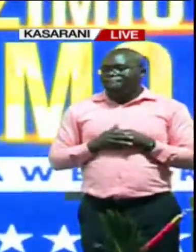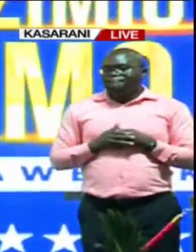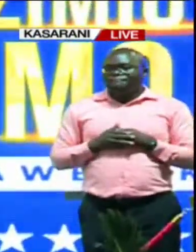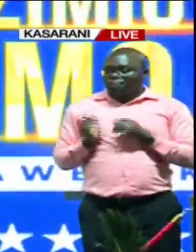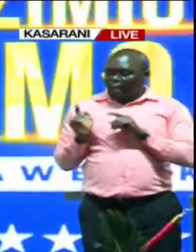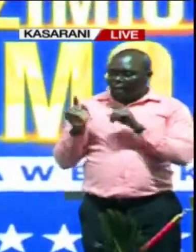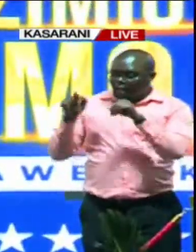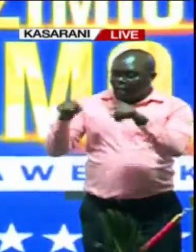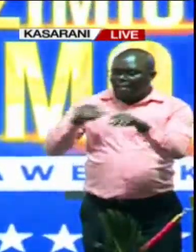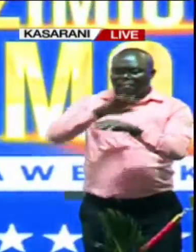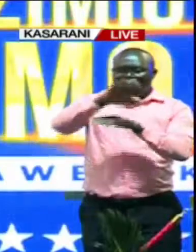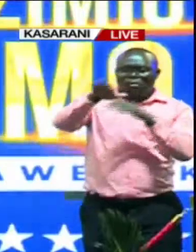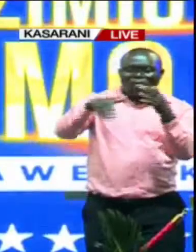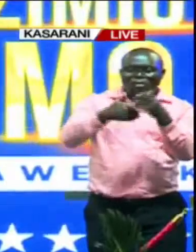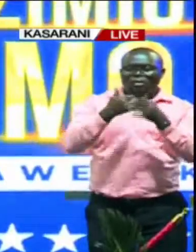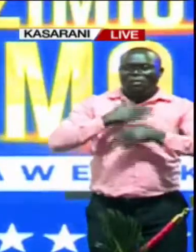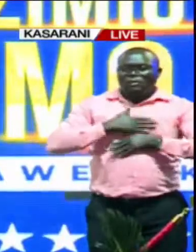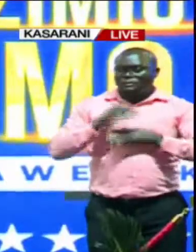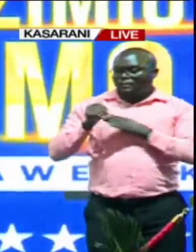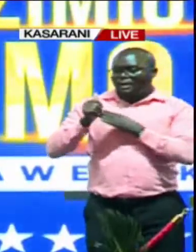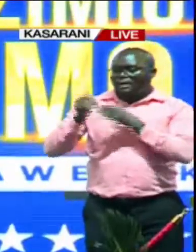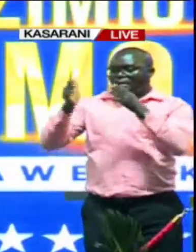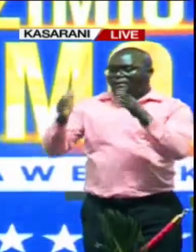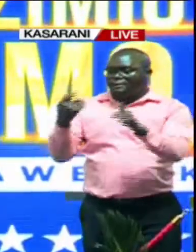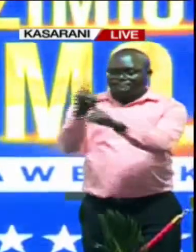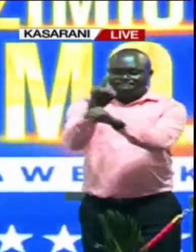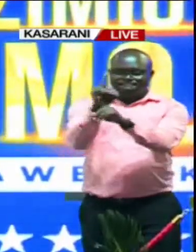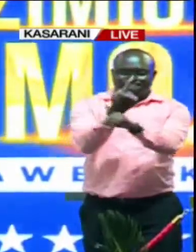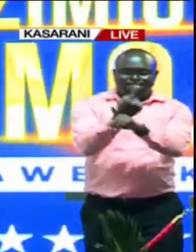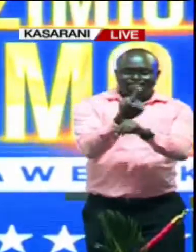ambao wako hapa wote, viongozi.